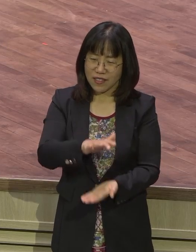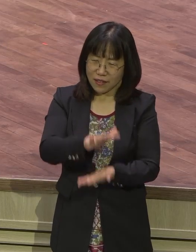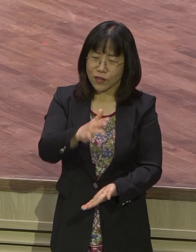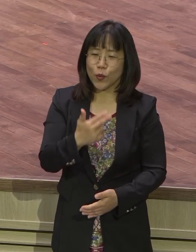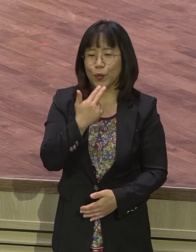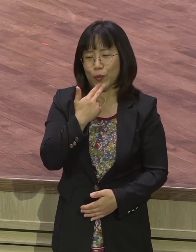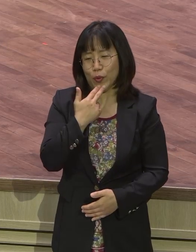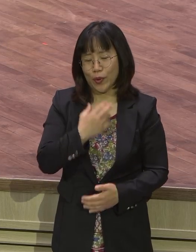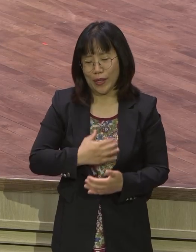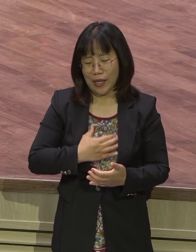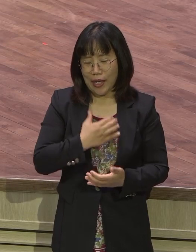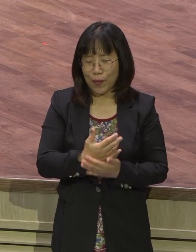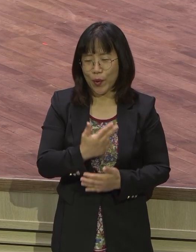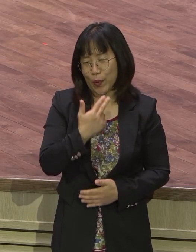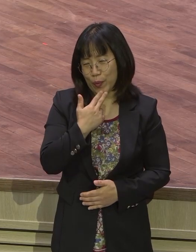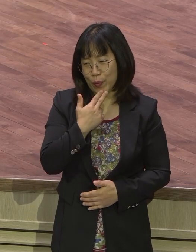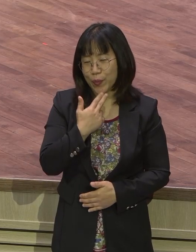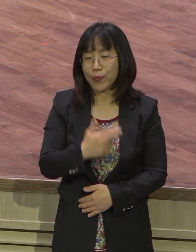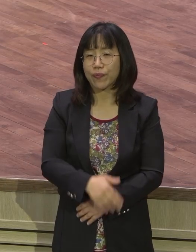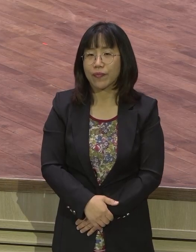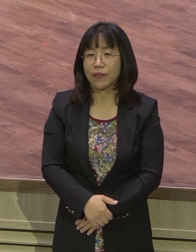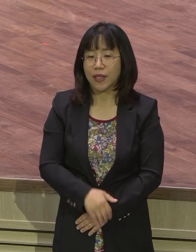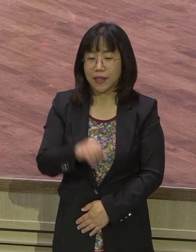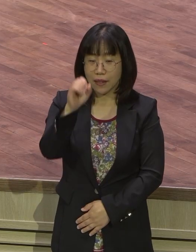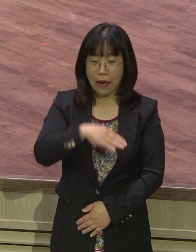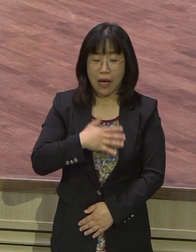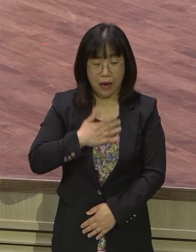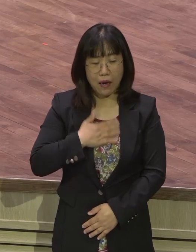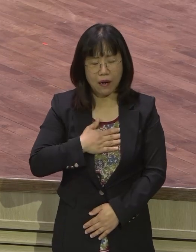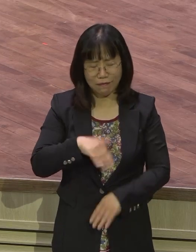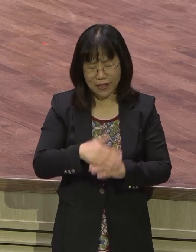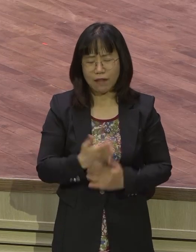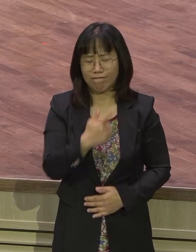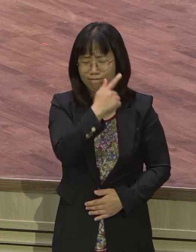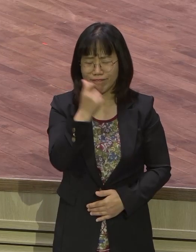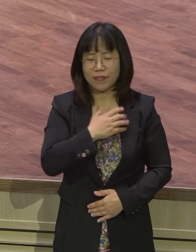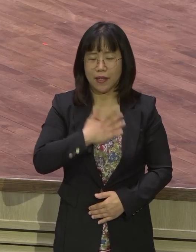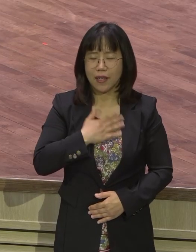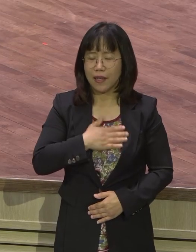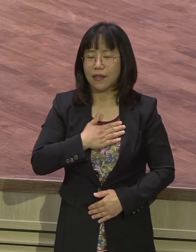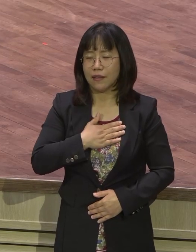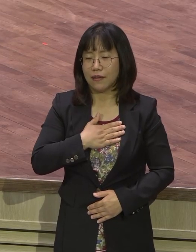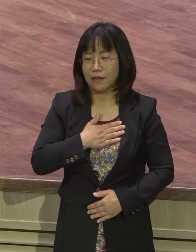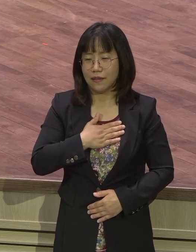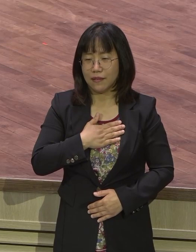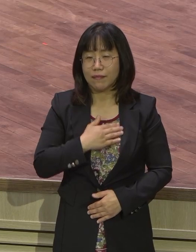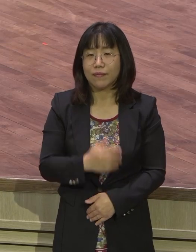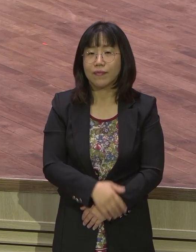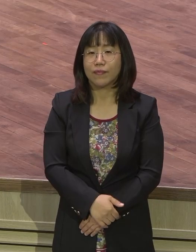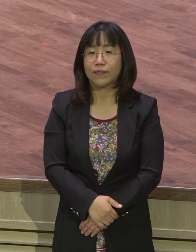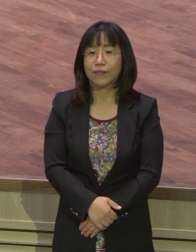감격이 별로 없어요. 그냥 알아요. 알기는. 다 아는데 실제 막